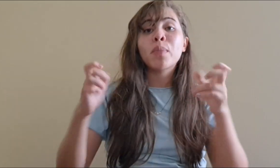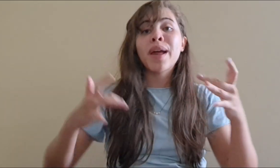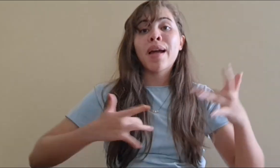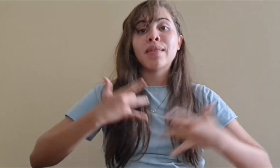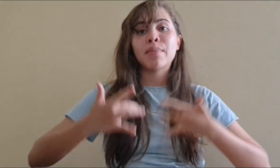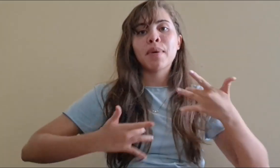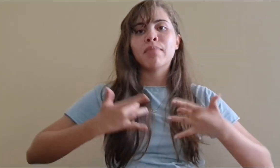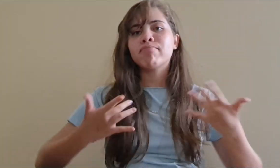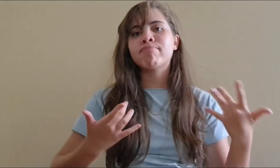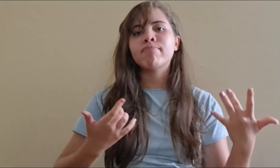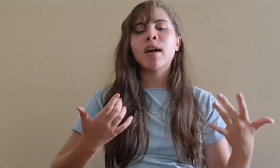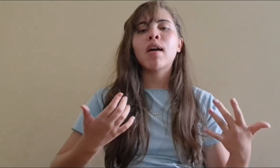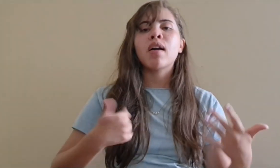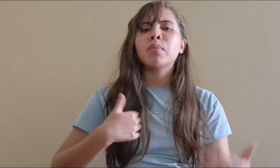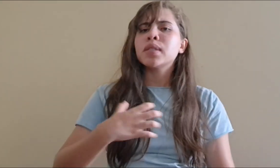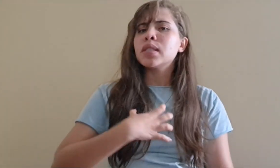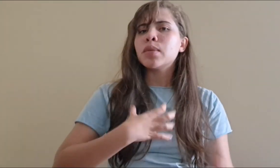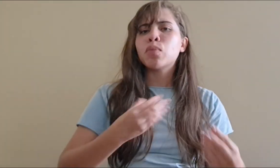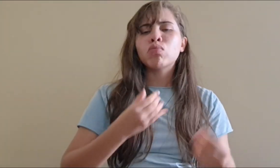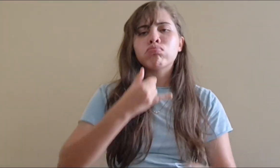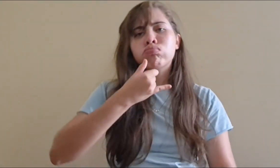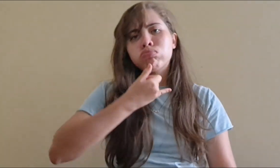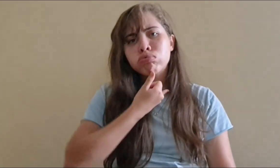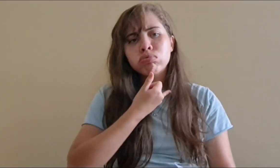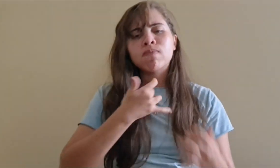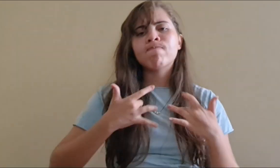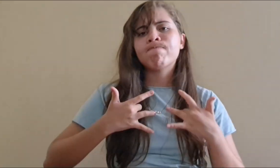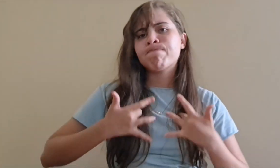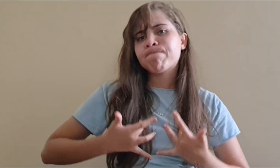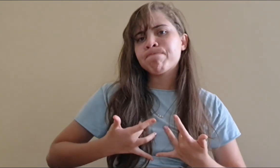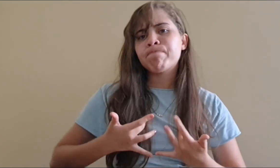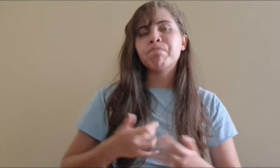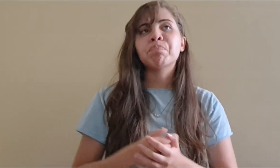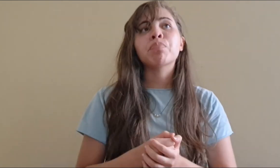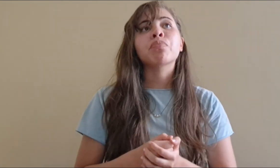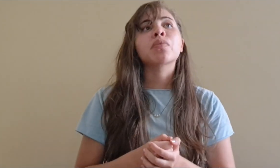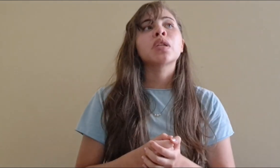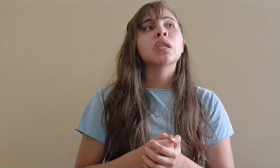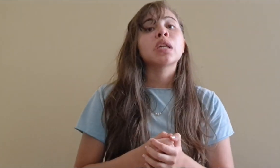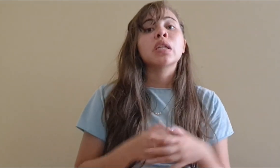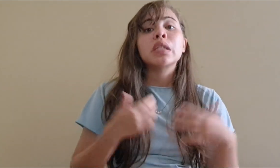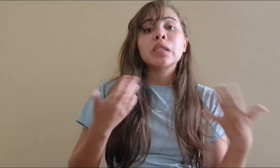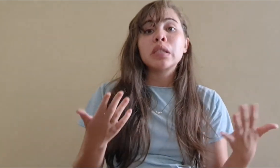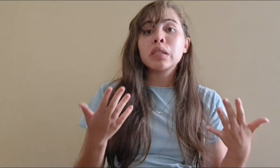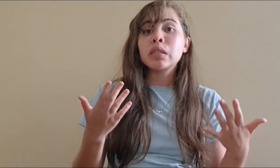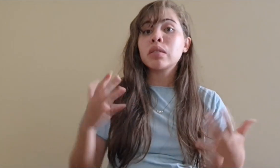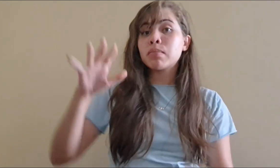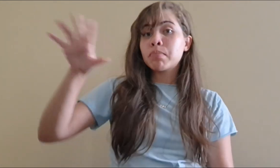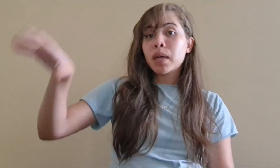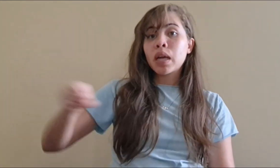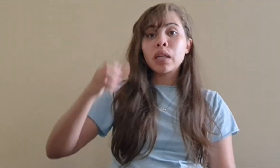vida, faz pouco tempo, que eu não me sentia muito animada, me sentia muito triste mesmo.